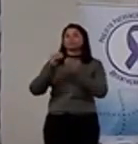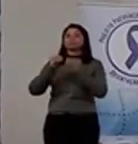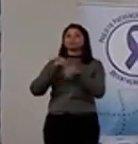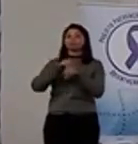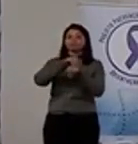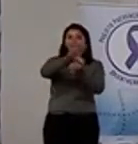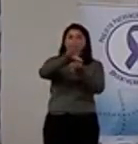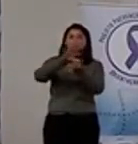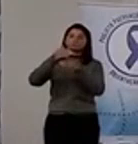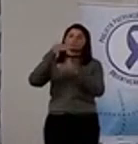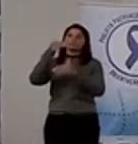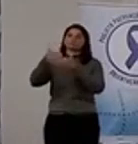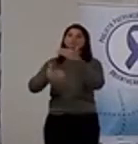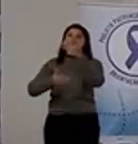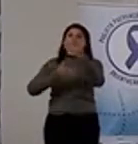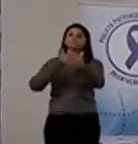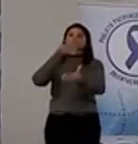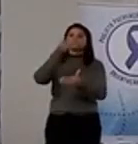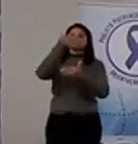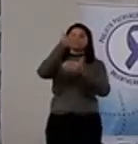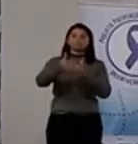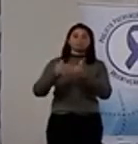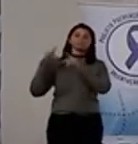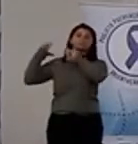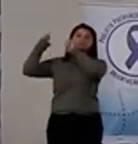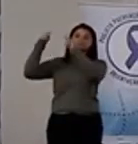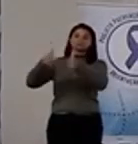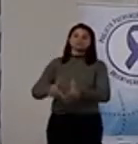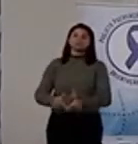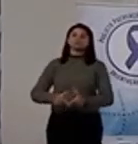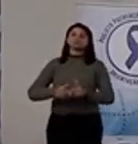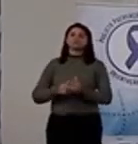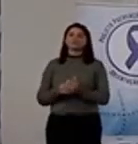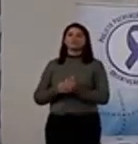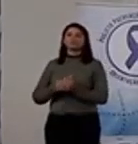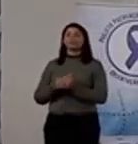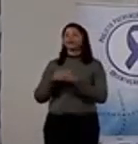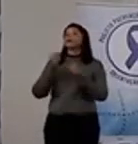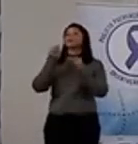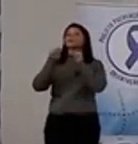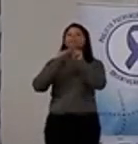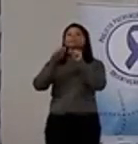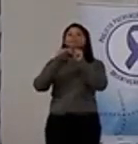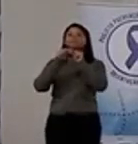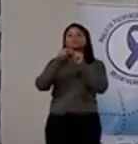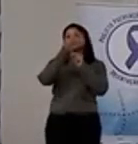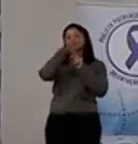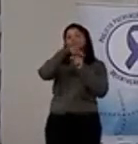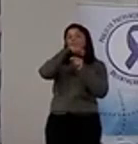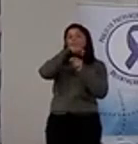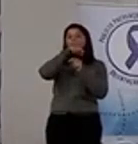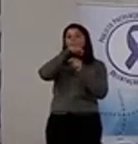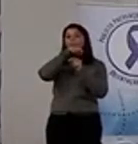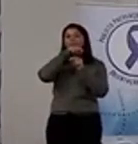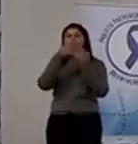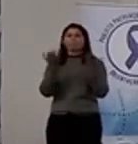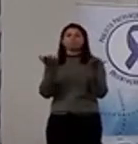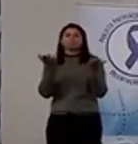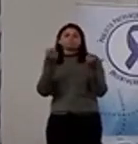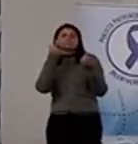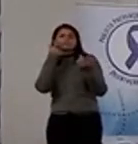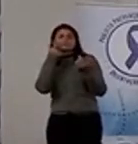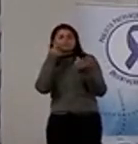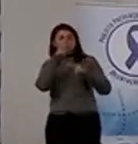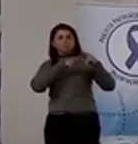geração. É por isso que a gente sempre testa os pais, né? Porque mesmo que eles aparentemente não tenham nada, eles podem